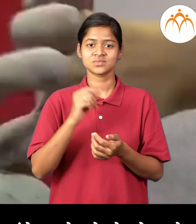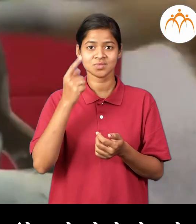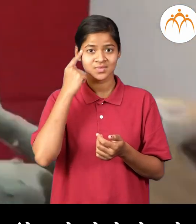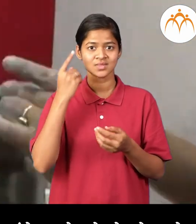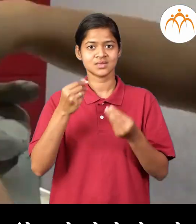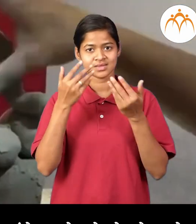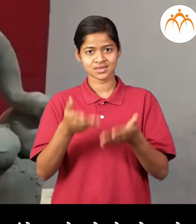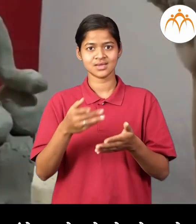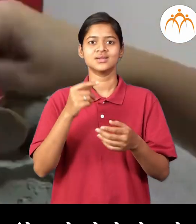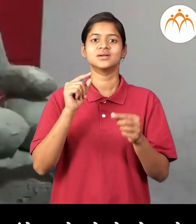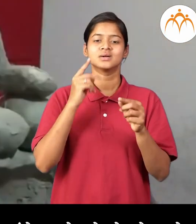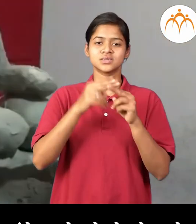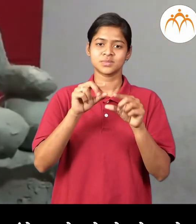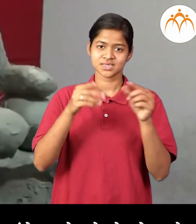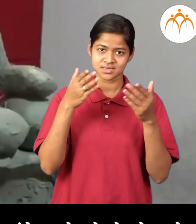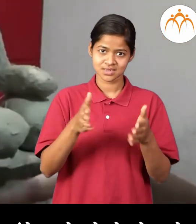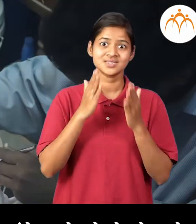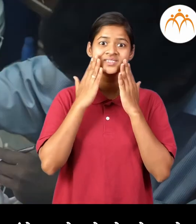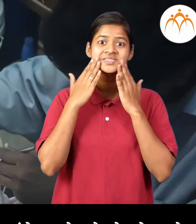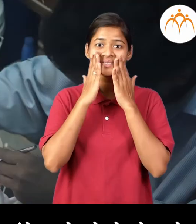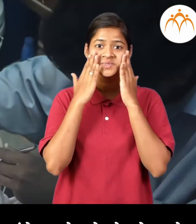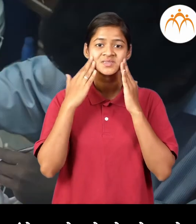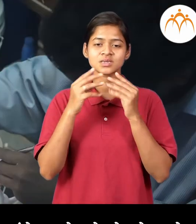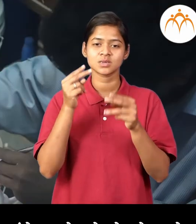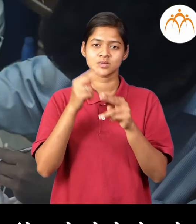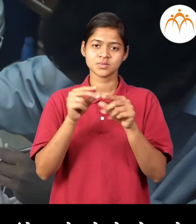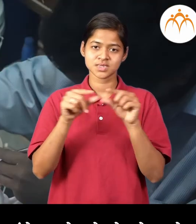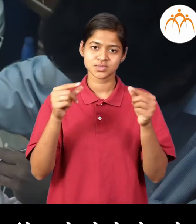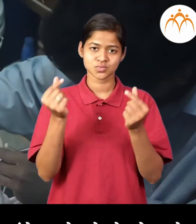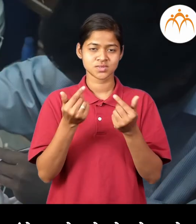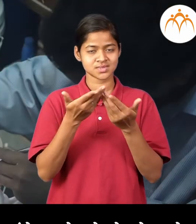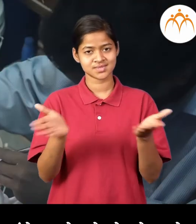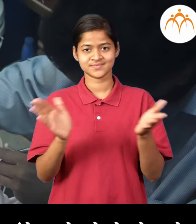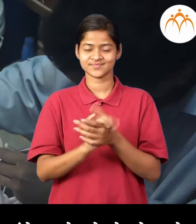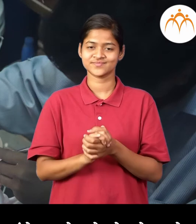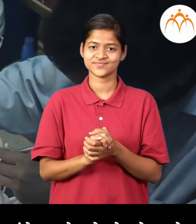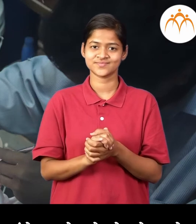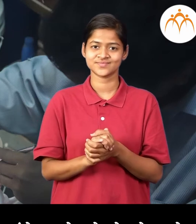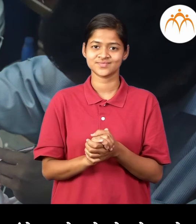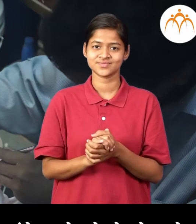તેરાકોટા મૃદા મૂલતાની મૃદા યંંશે ઉપયોગ વેગ્વેગળે